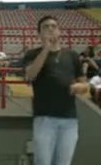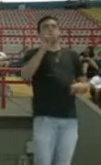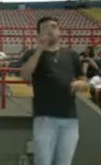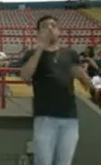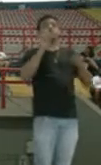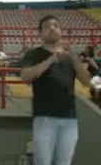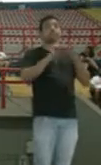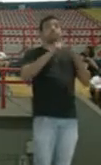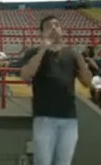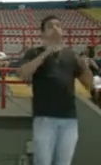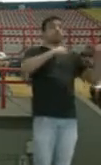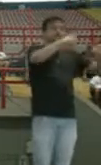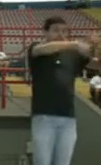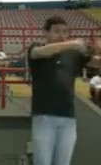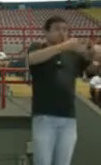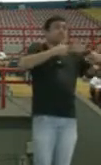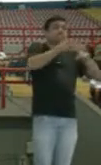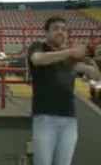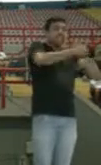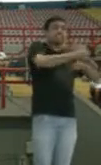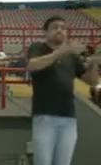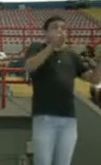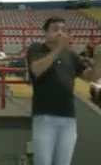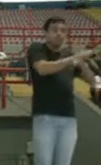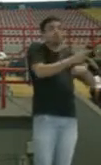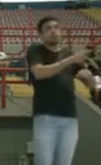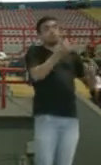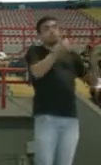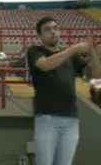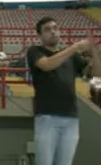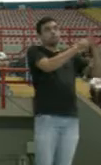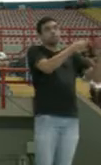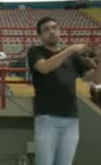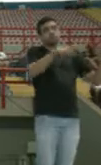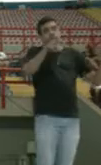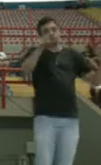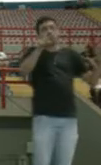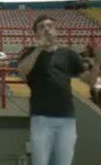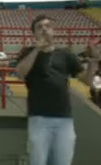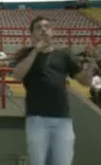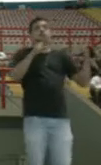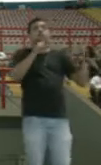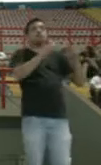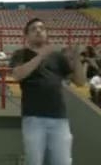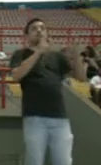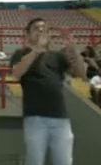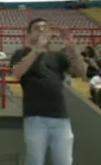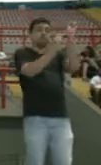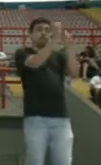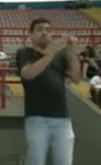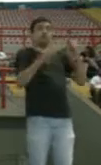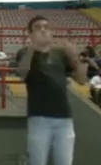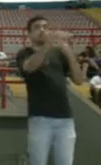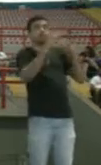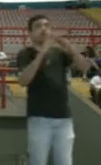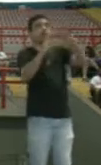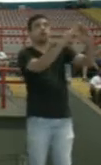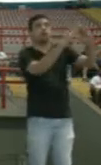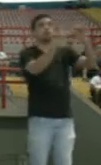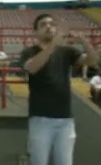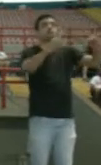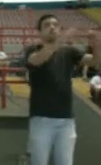Já não bastasse ele ser explorado, quando acabava o serviço, aí ele ia para onde? Para detrás da fábrica, morar lá